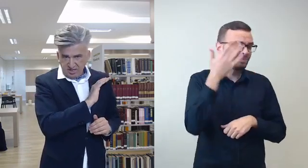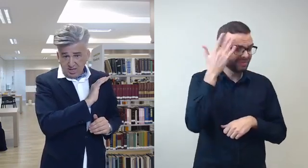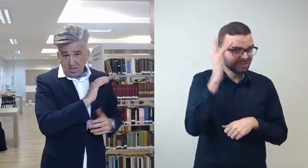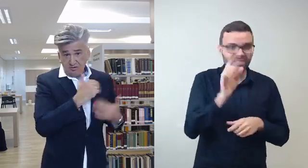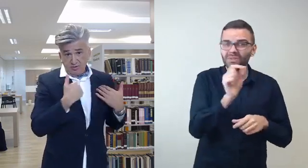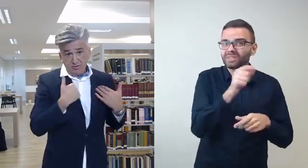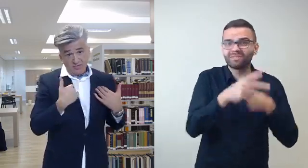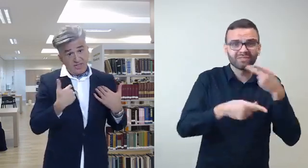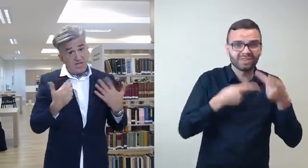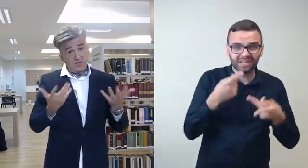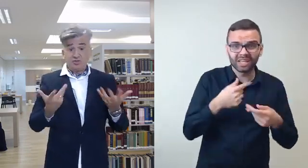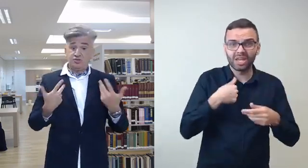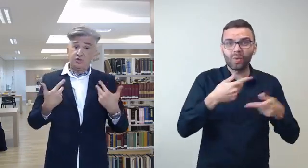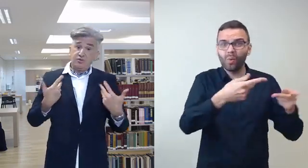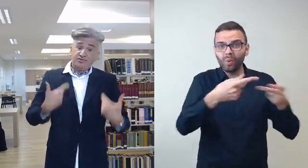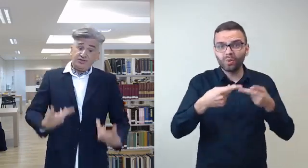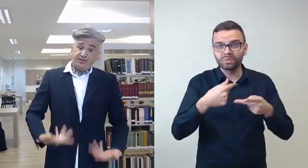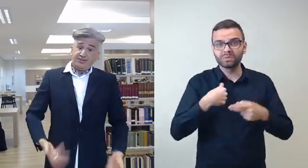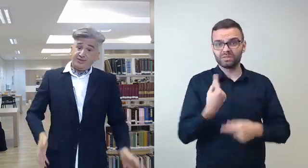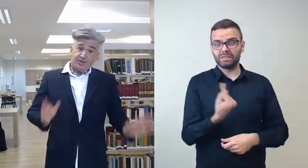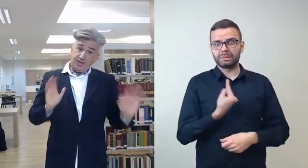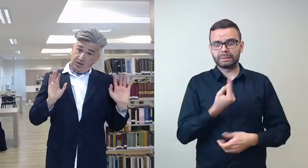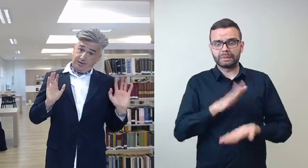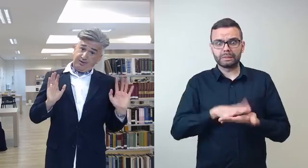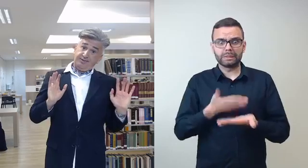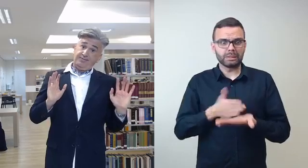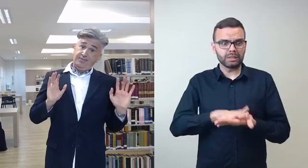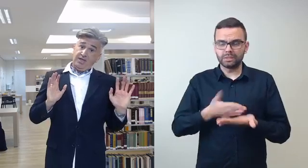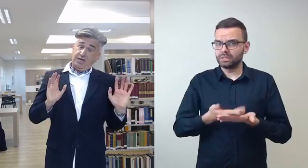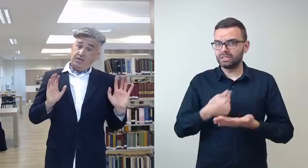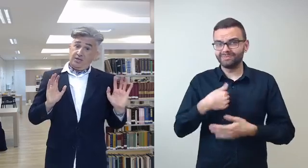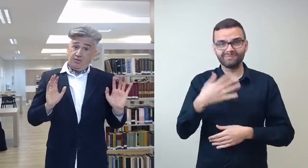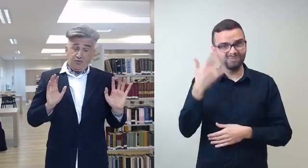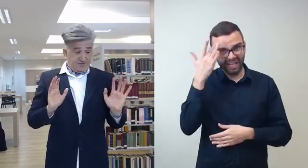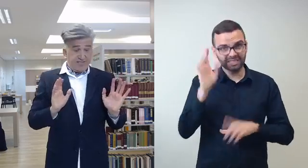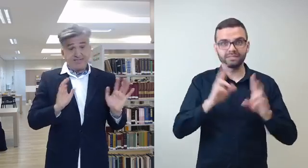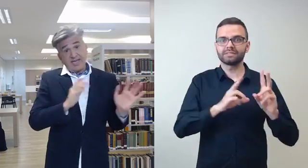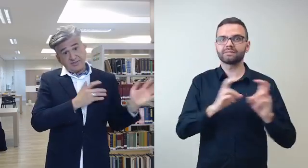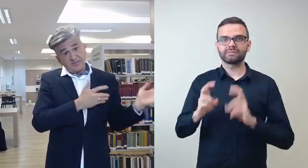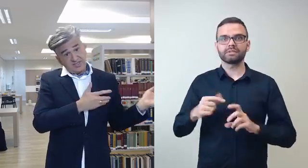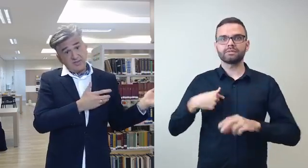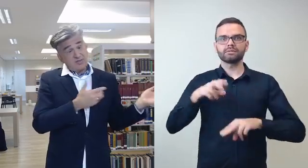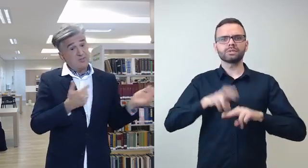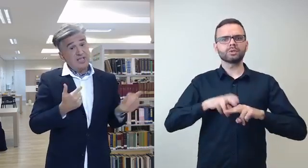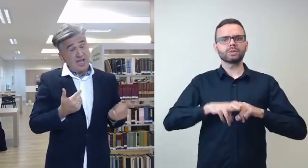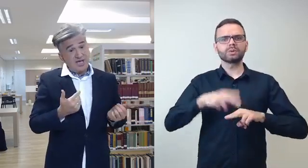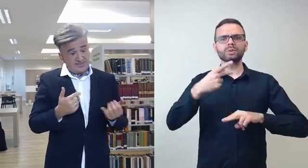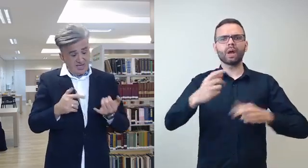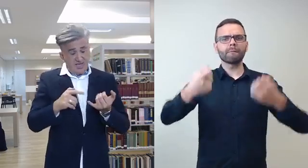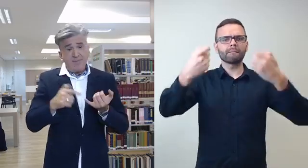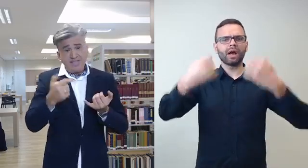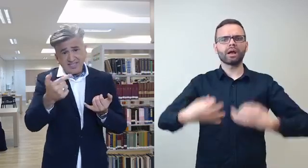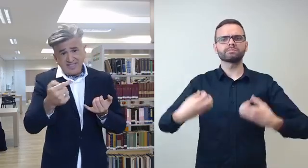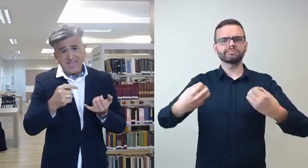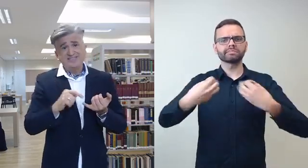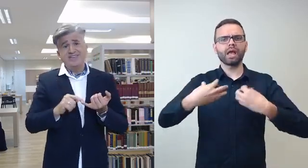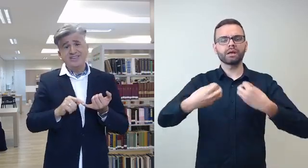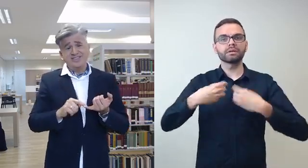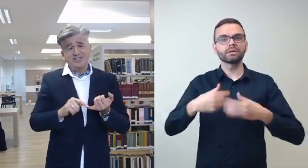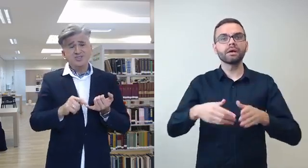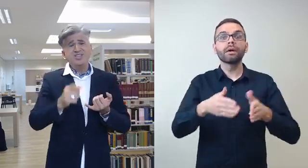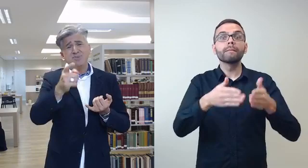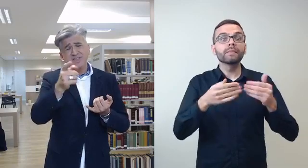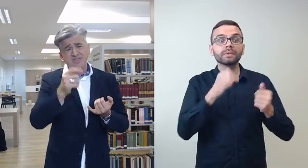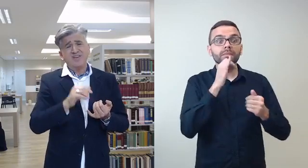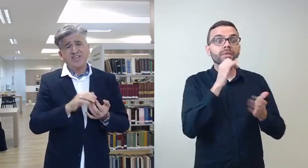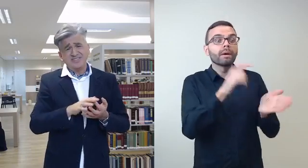aí. Eu fui convidado, só sou euzinho aqui, só tem eu aqui. Então eu vou sentar e você vai ter que me explicar antes. Pede a tese antes.